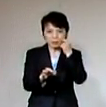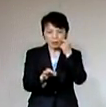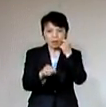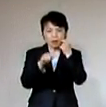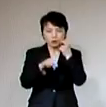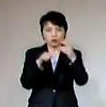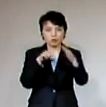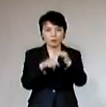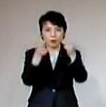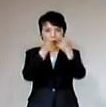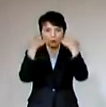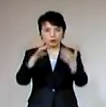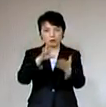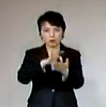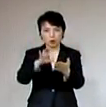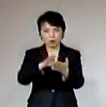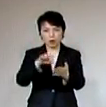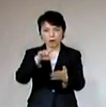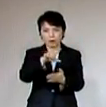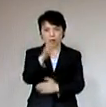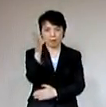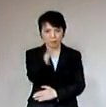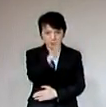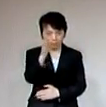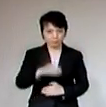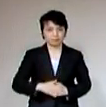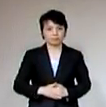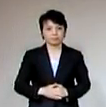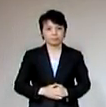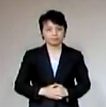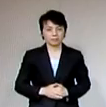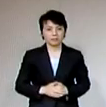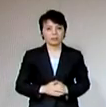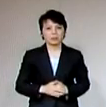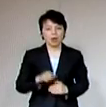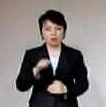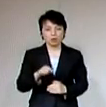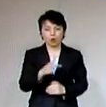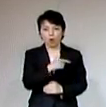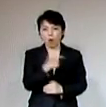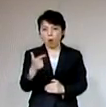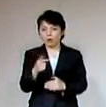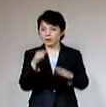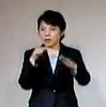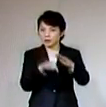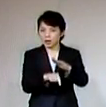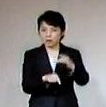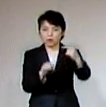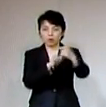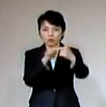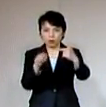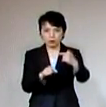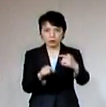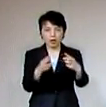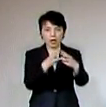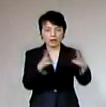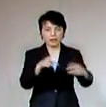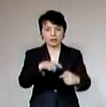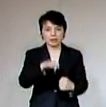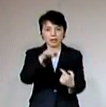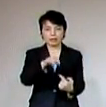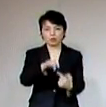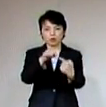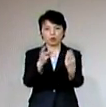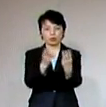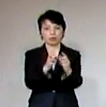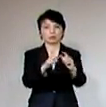では個人消費が増えるはずがありません。その大きな原因の一つが非正規雇用が